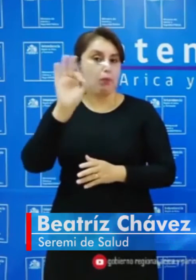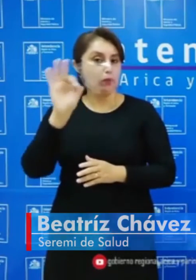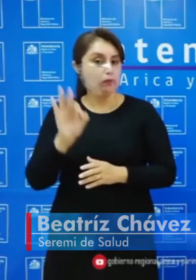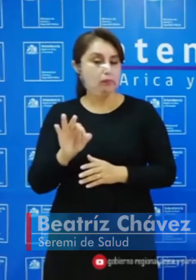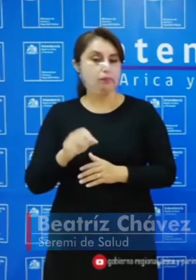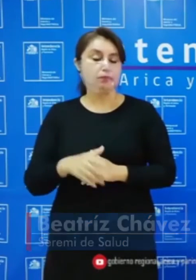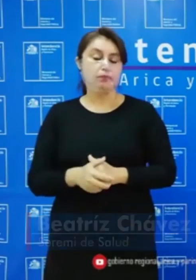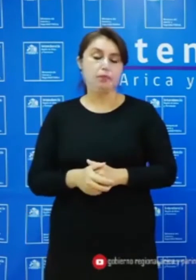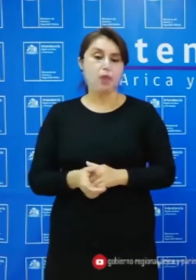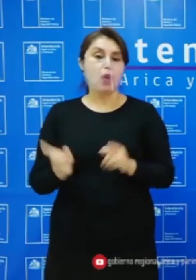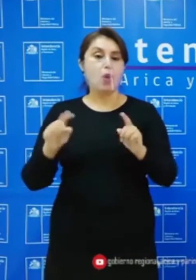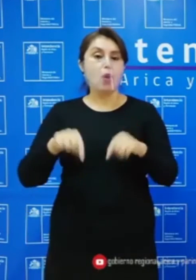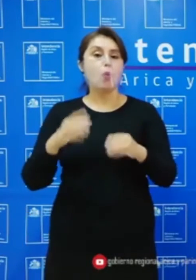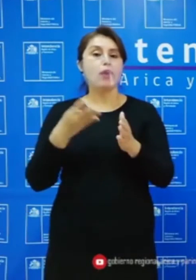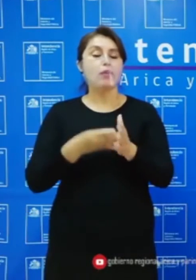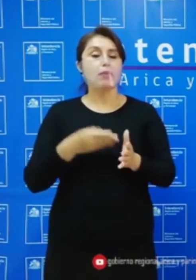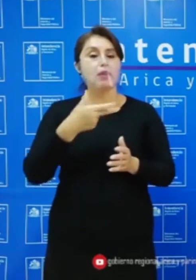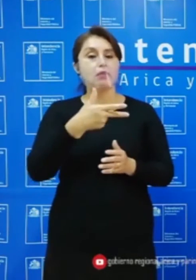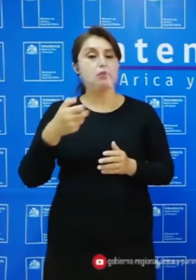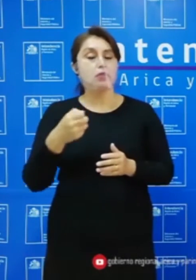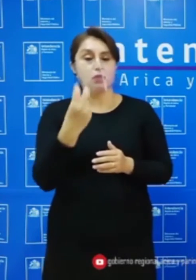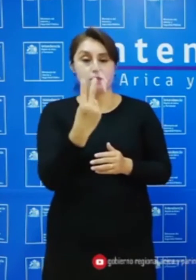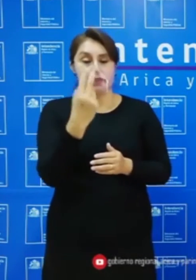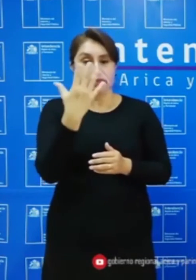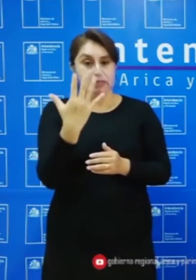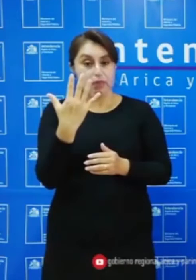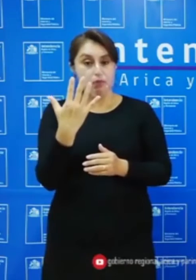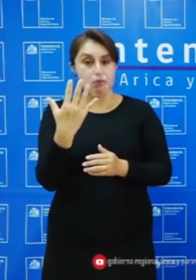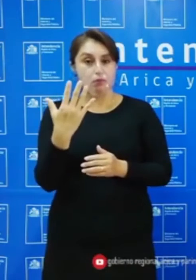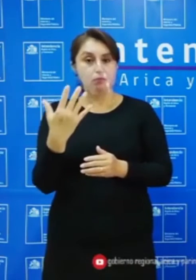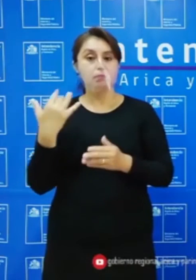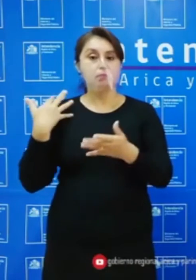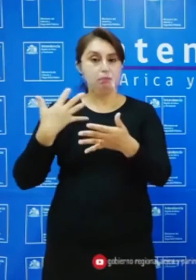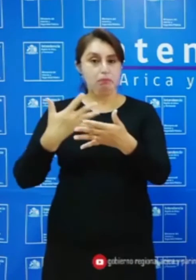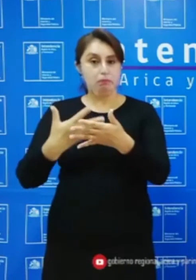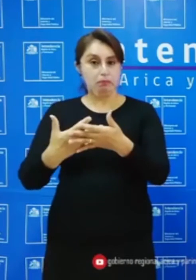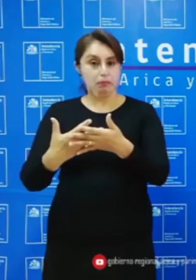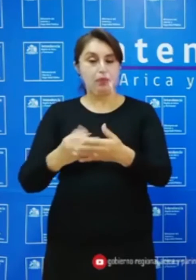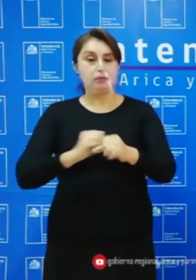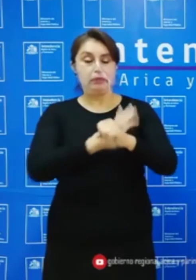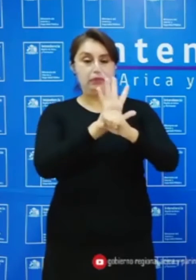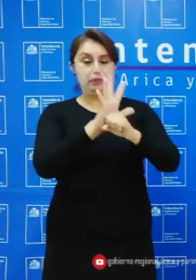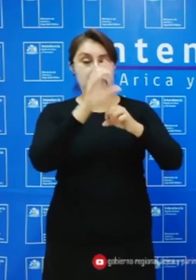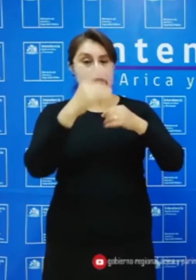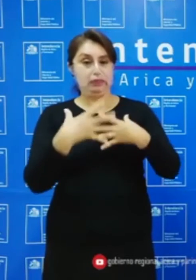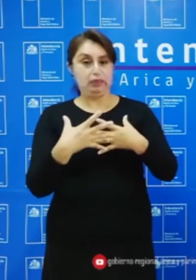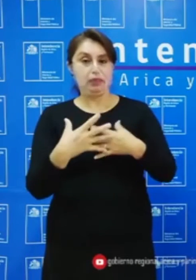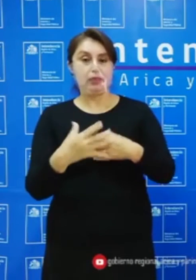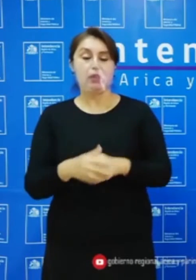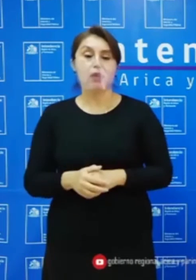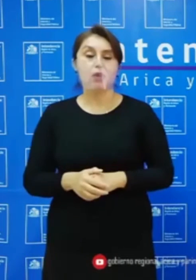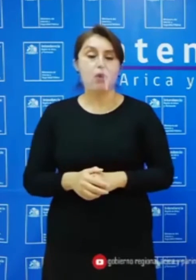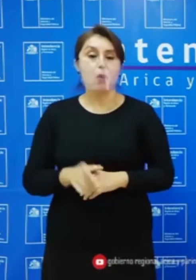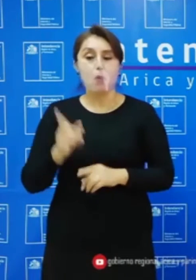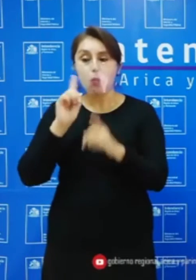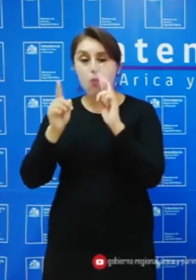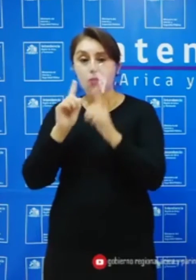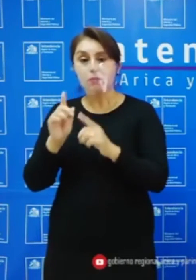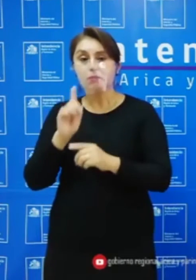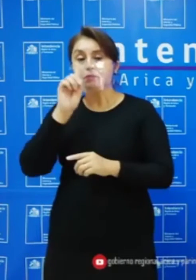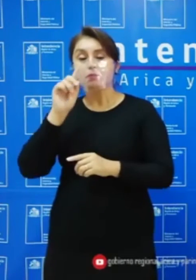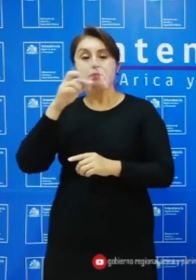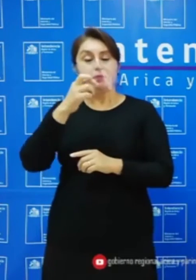Hoy día tenemos 4.825 casos totales en nuestra región. Exámenes procesados